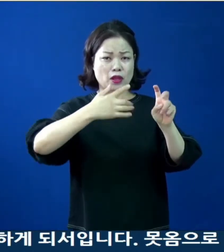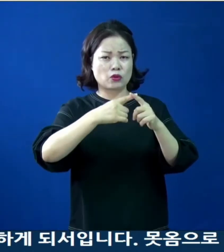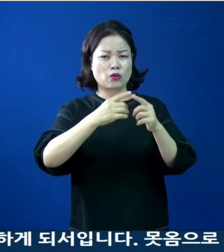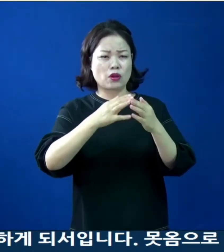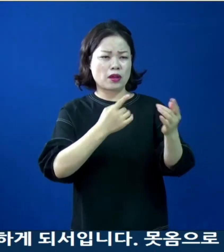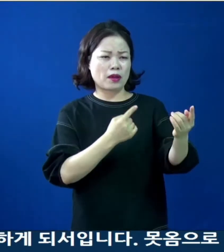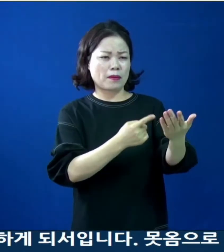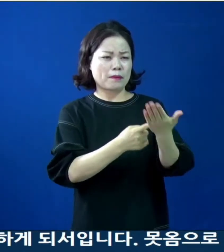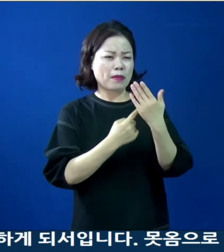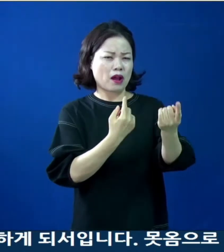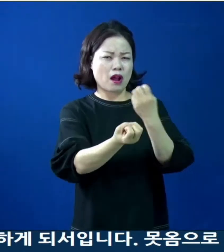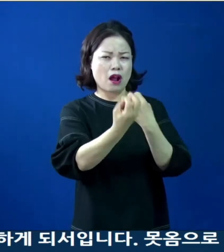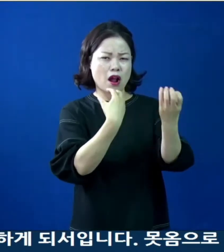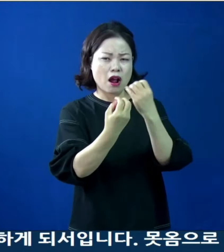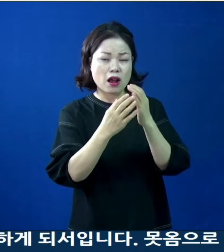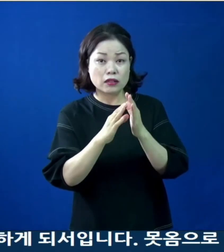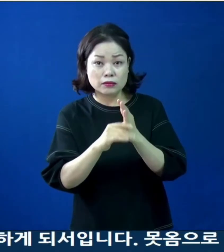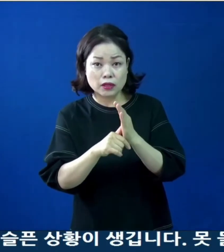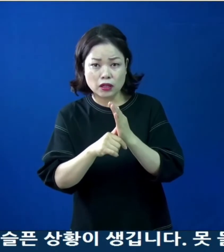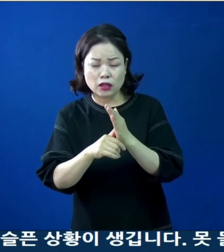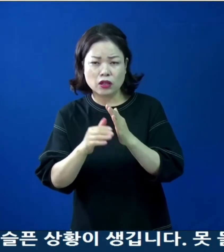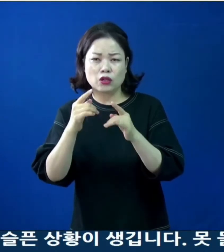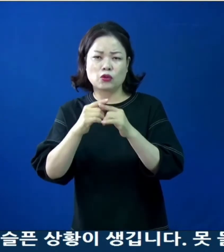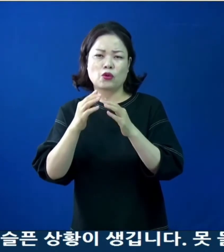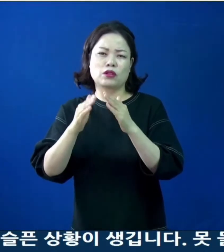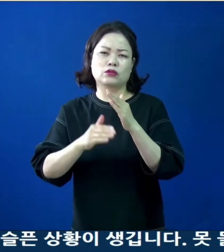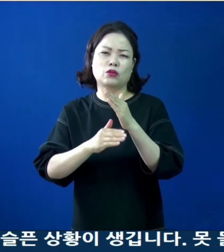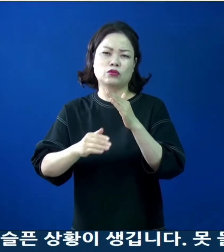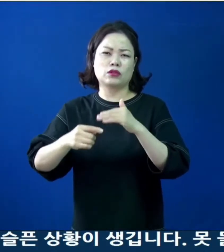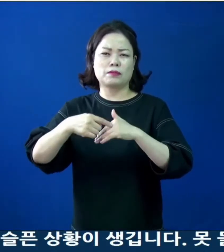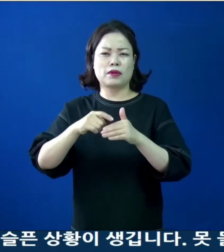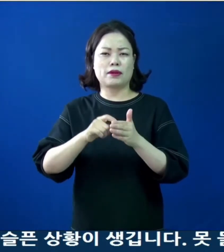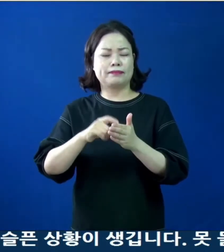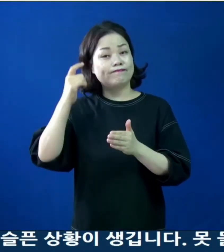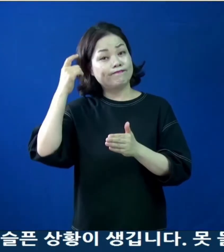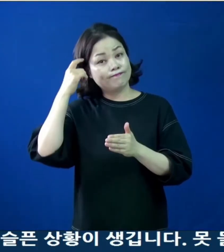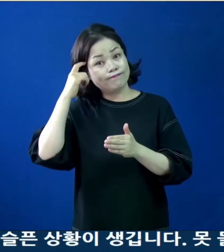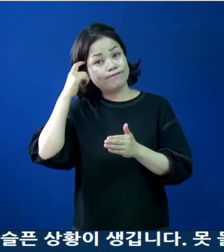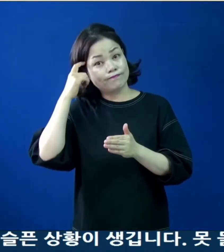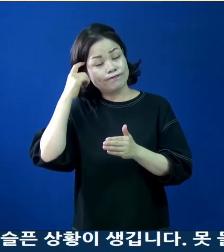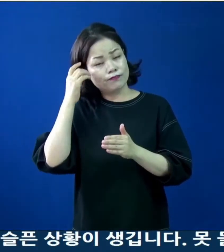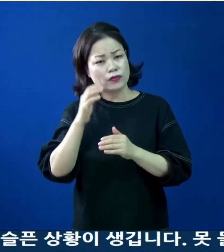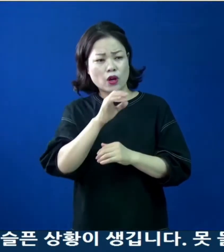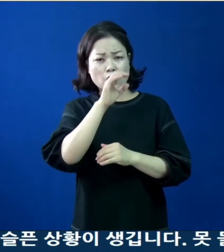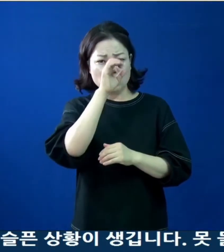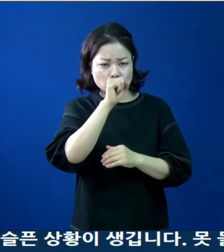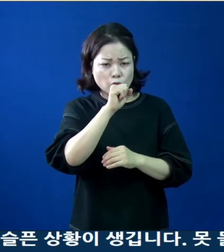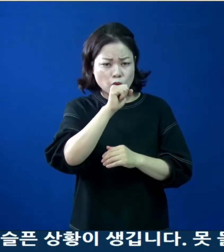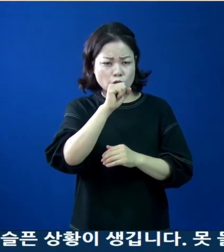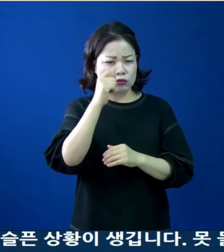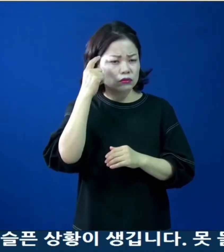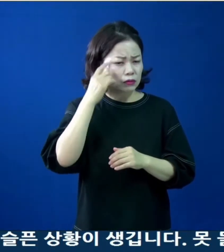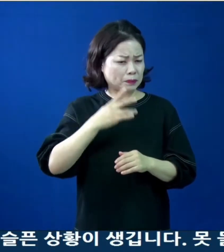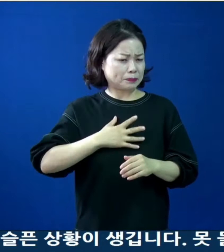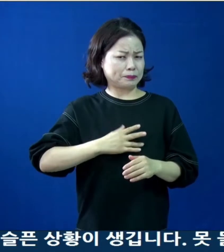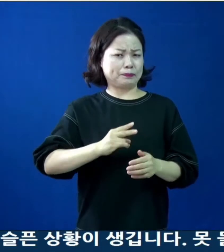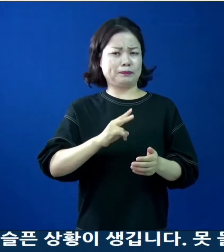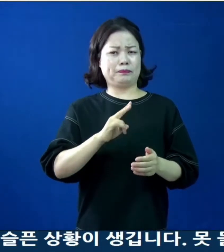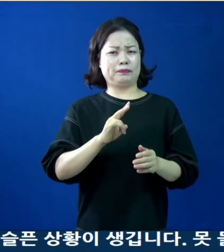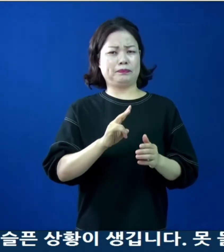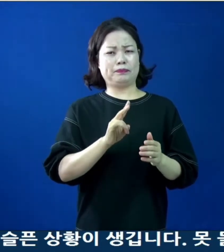언급할 때마다 저와 성도님들의 마음은 어떤지 생각해 보십시오. 좋은 의도와 방향 같은 느낌이